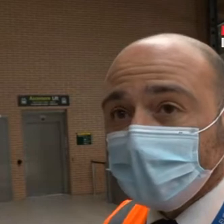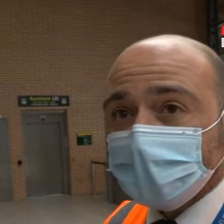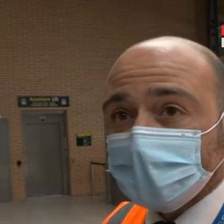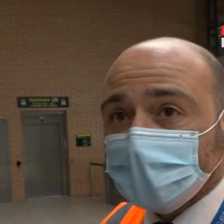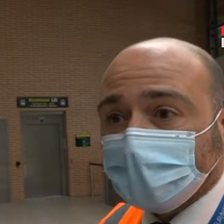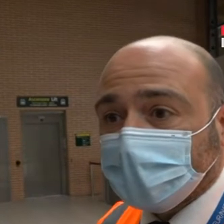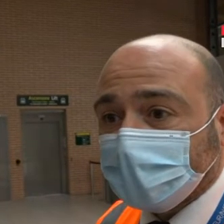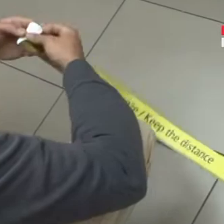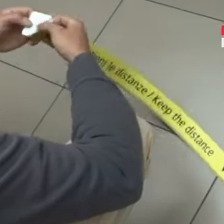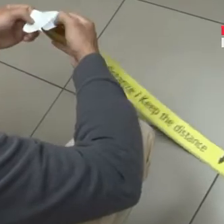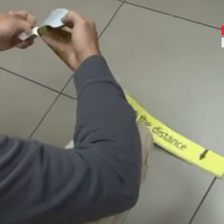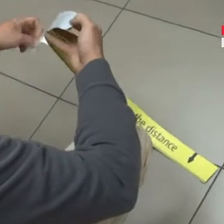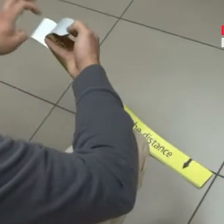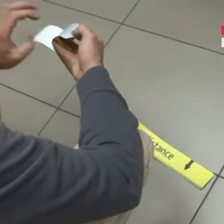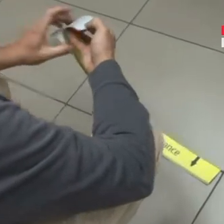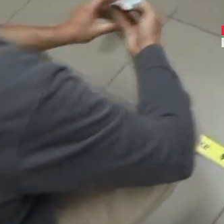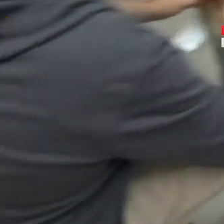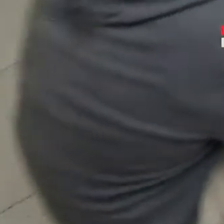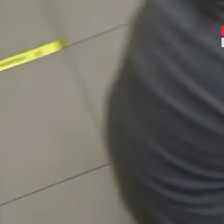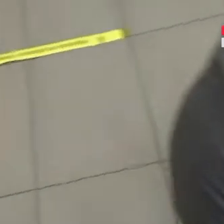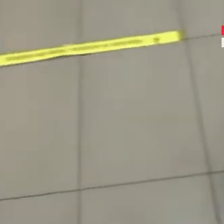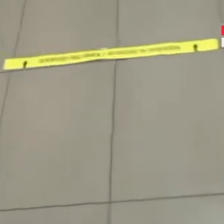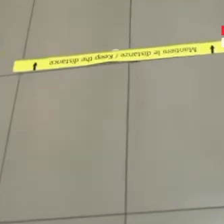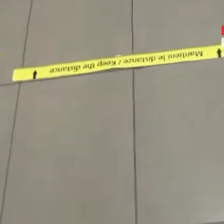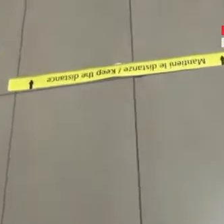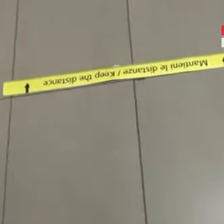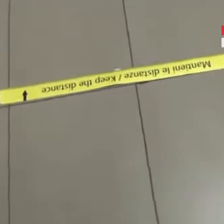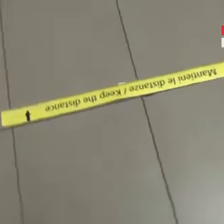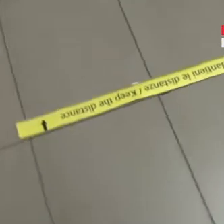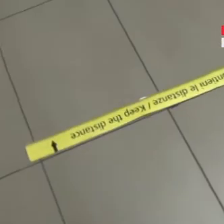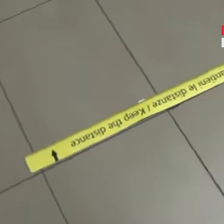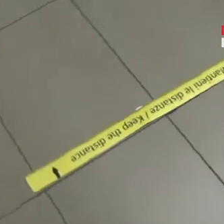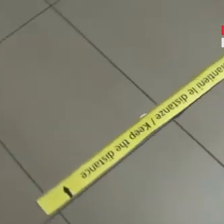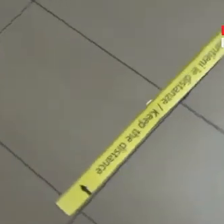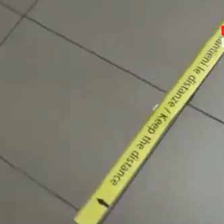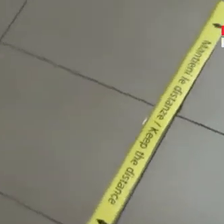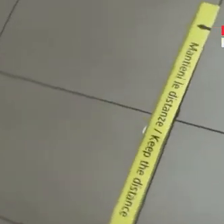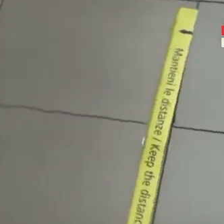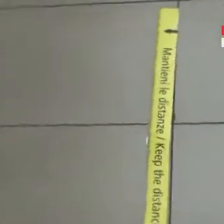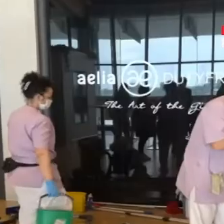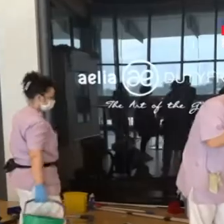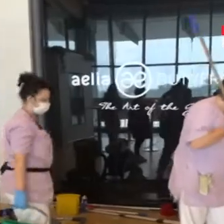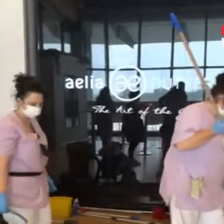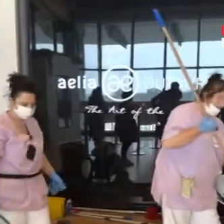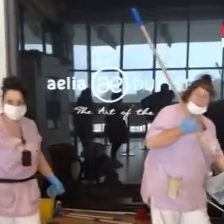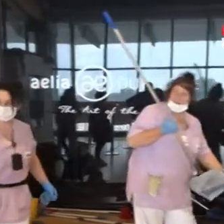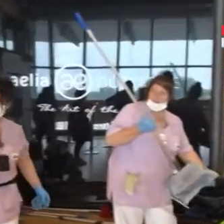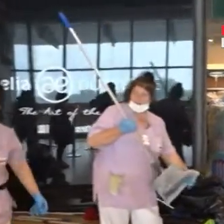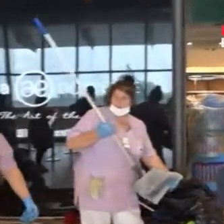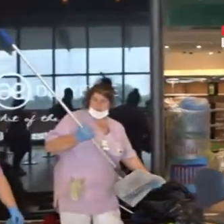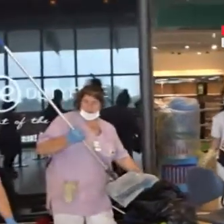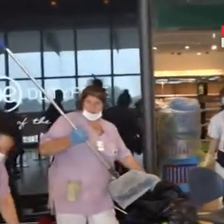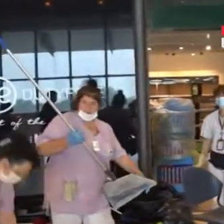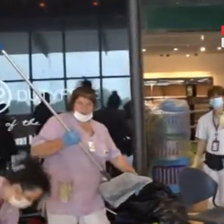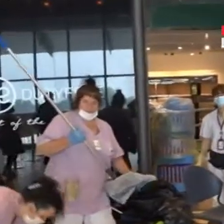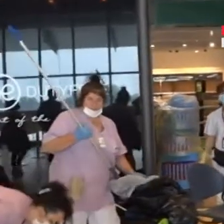cosa ci aspetta sostanzialmente. Grande attività in tal senso con segnalazioni e tabelle. Tutte le misure che ci hanno impartito dal